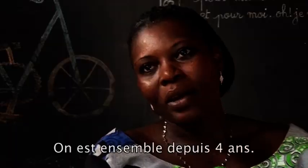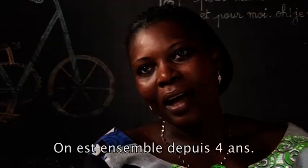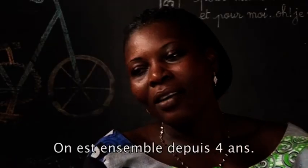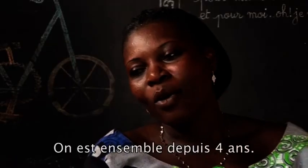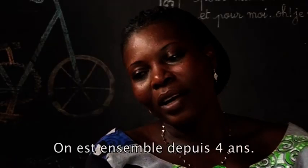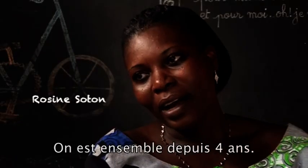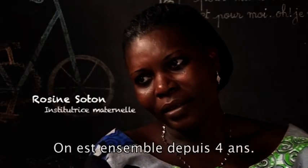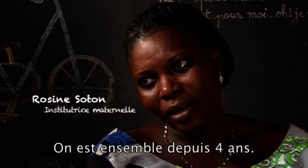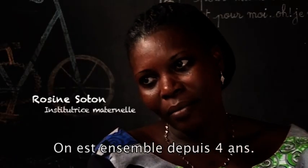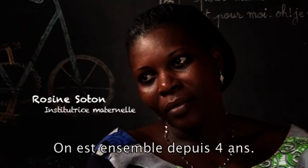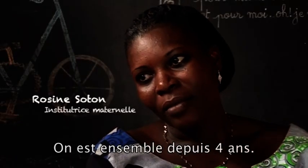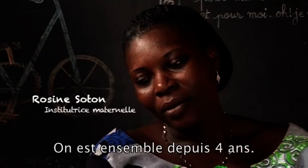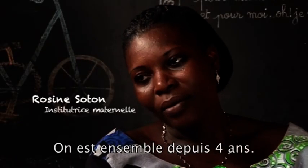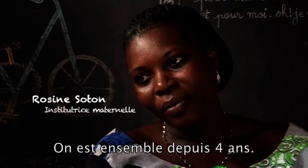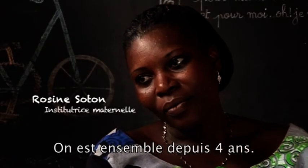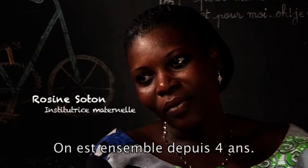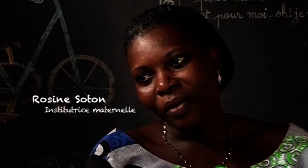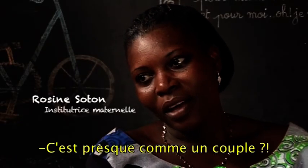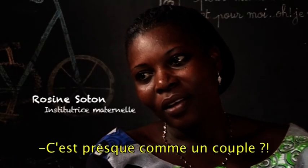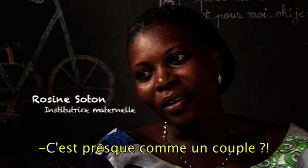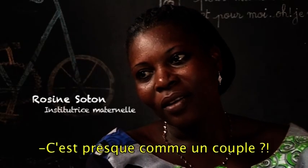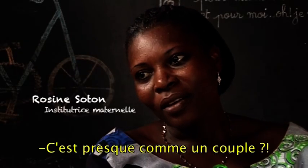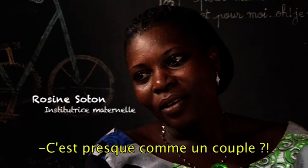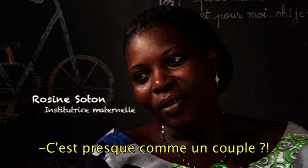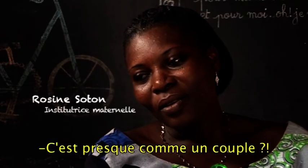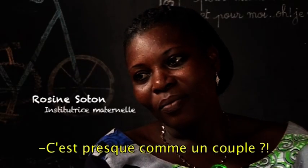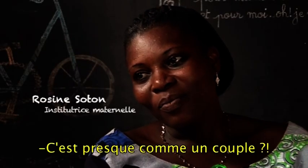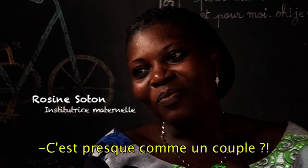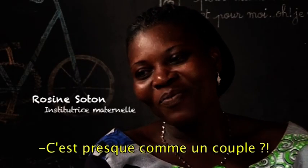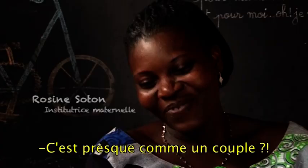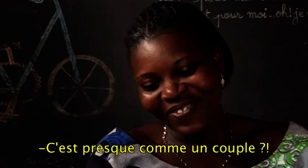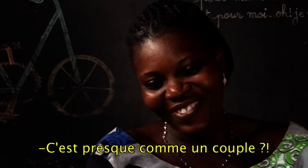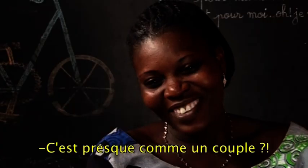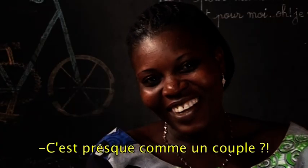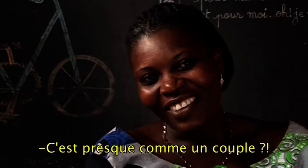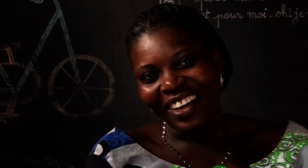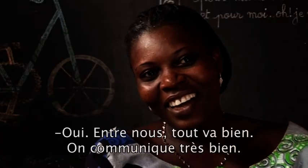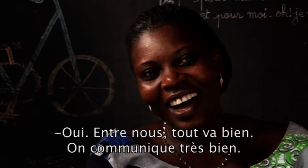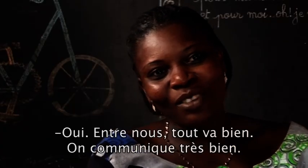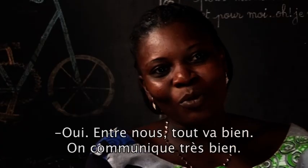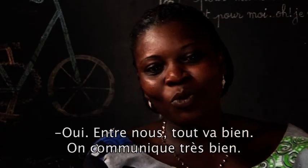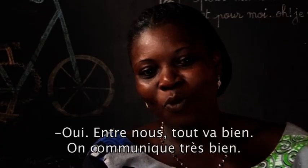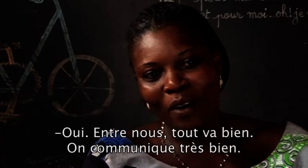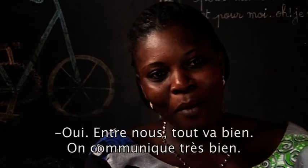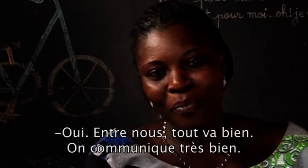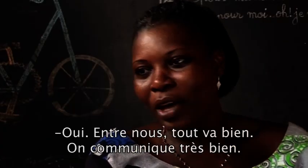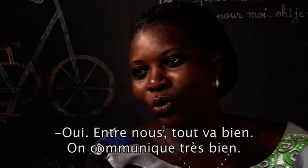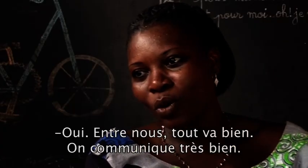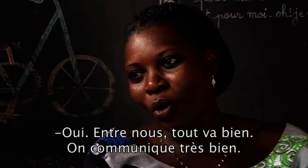4 ans qu'on est ensemble. C'est presque comme un couple. Et entre nous, tout va bien, on se